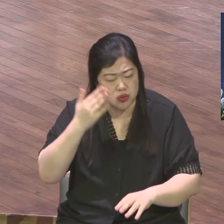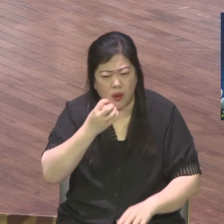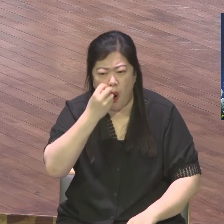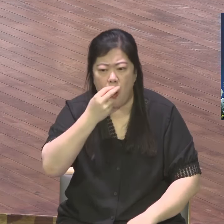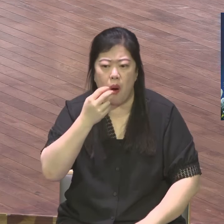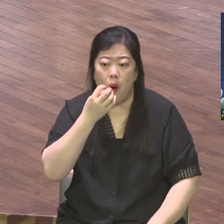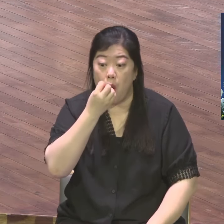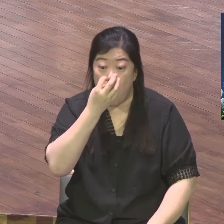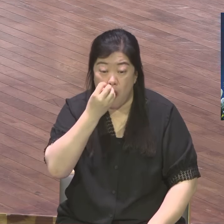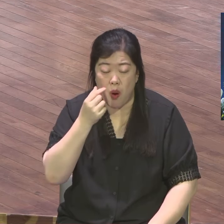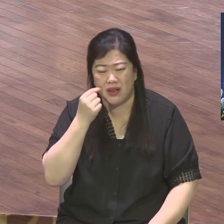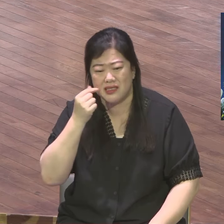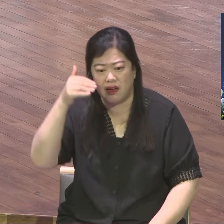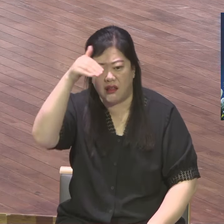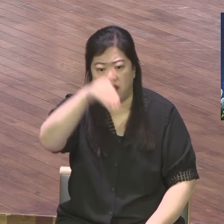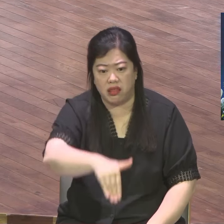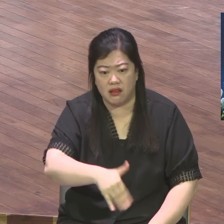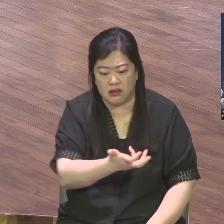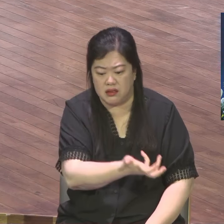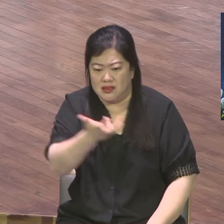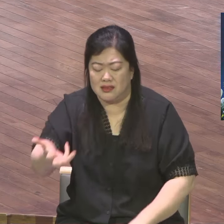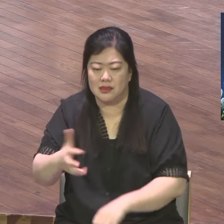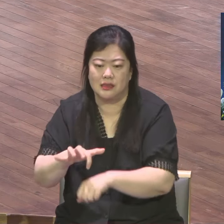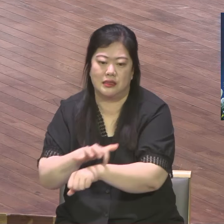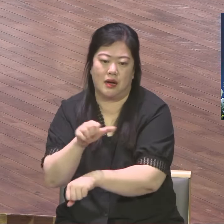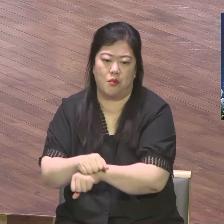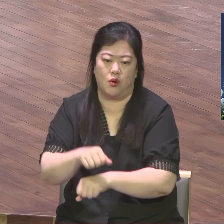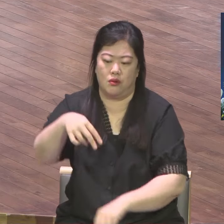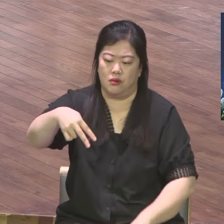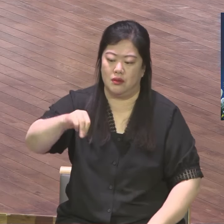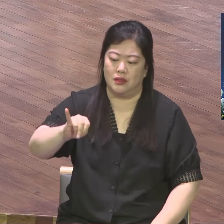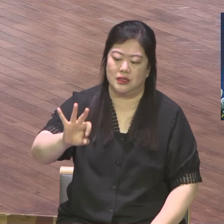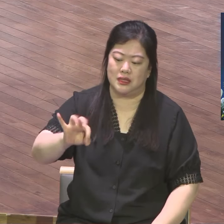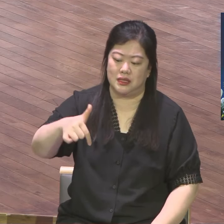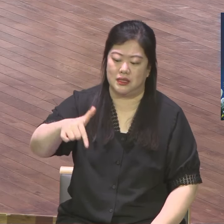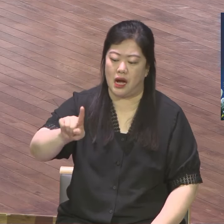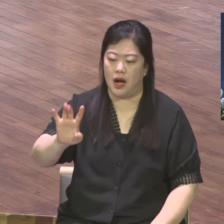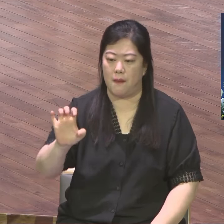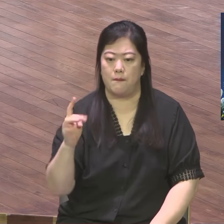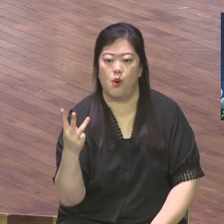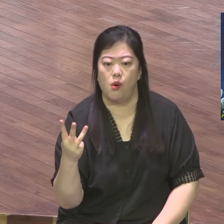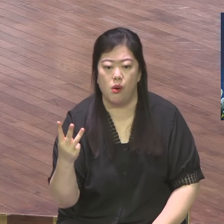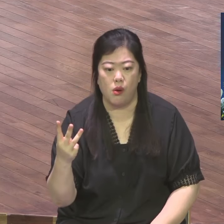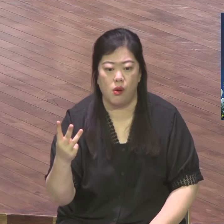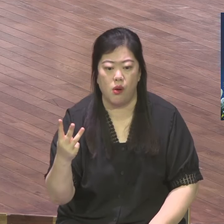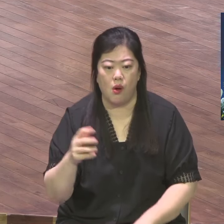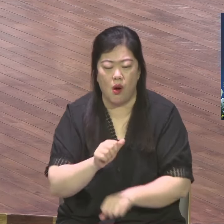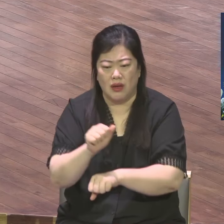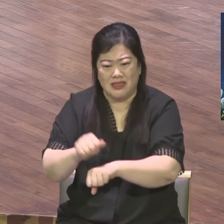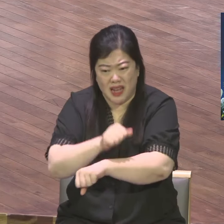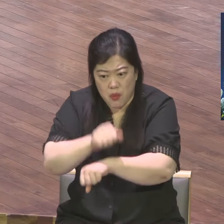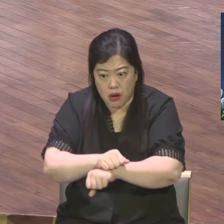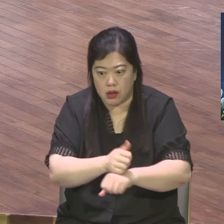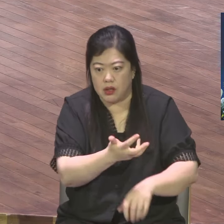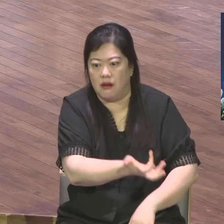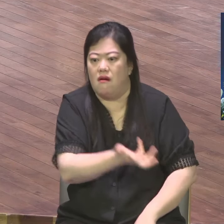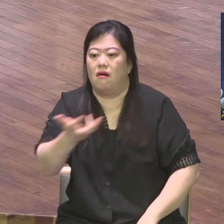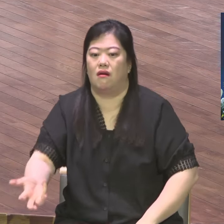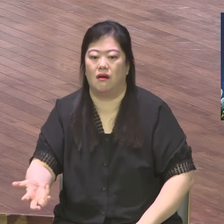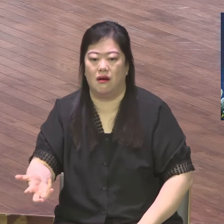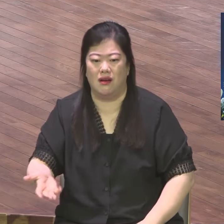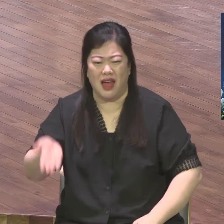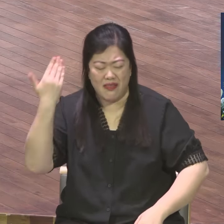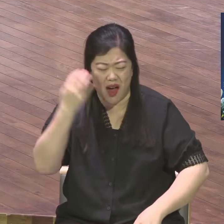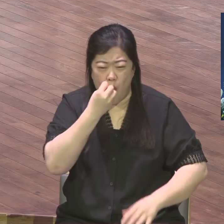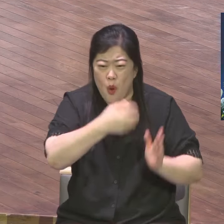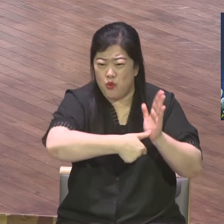싱가포르로 가요. 가니까 싱가포르이 난리예요. 2,000불 하던 집사가 5,000불로. 그러니까 막 그